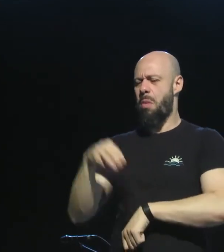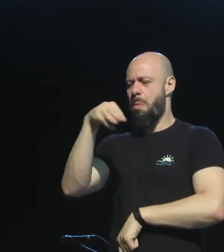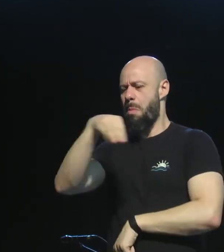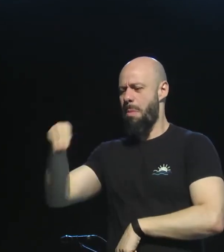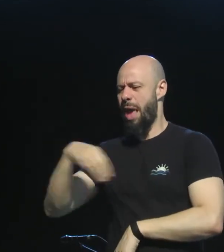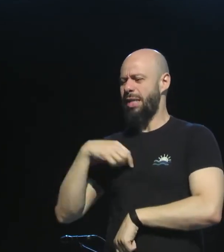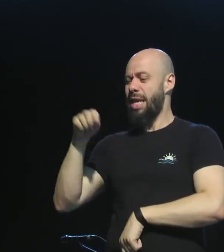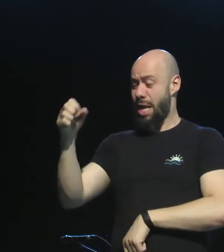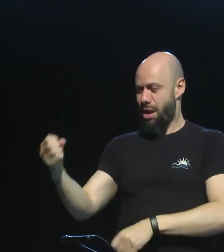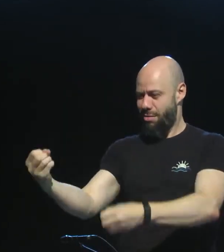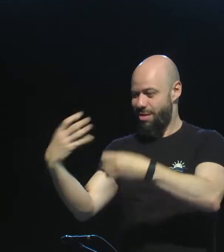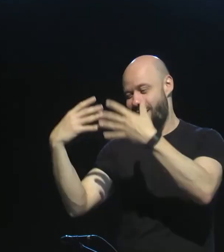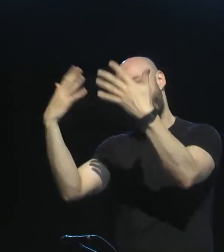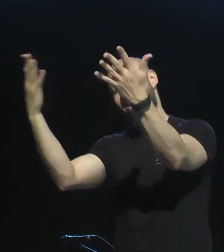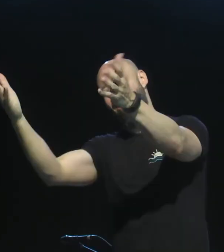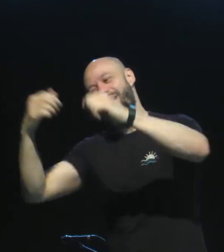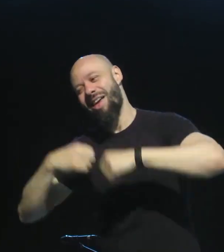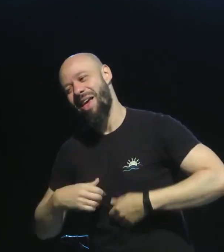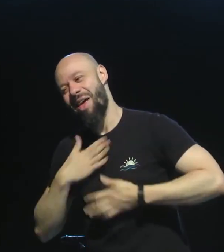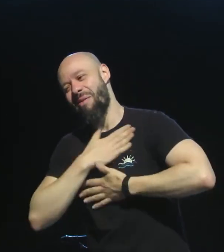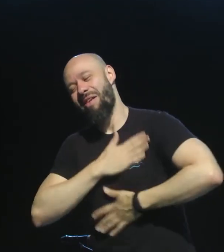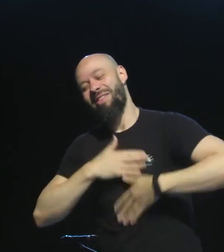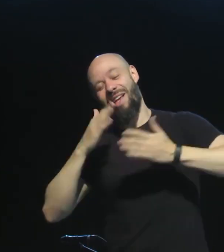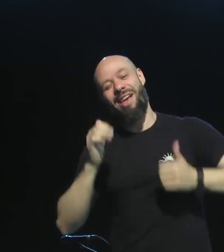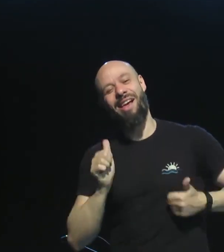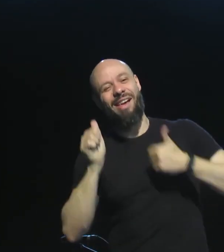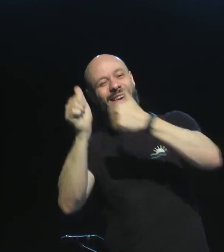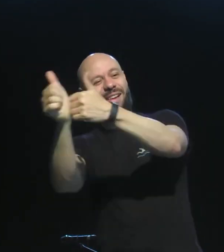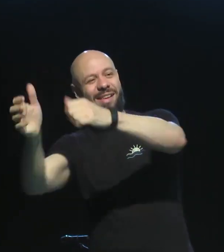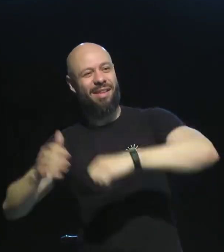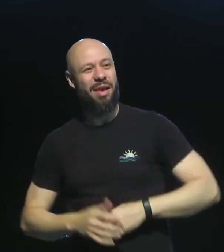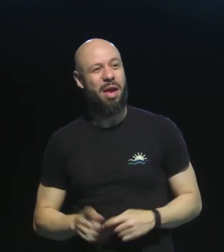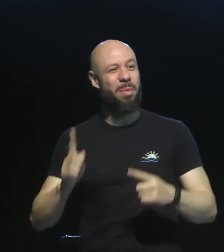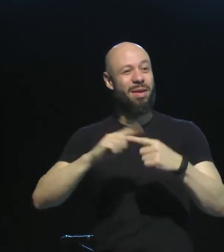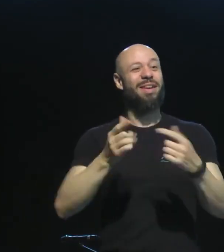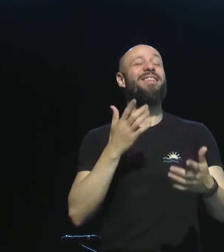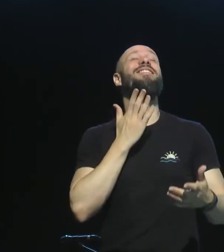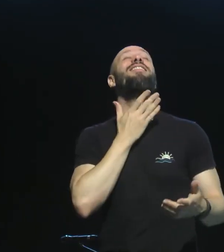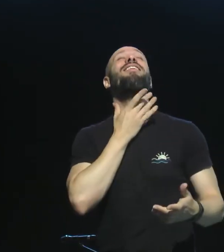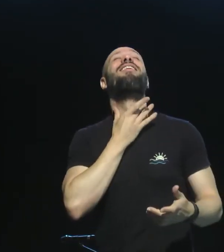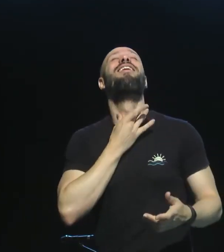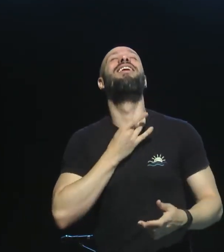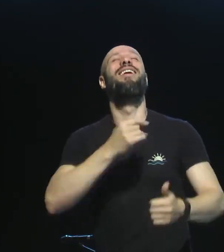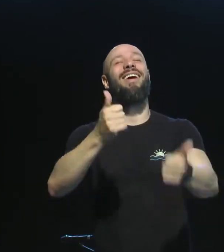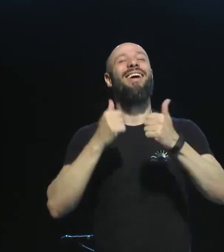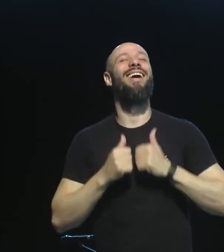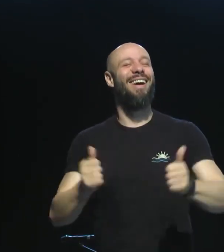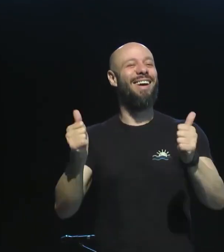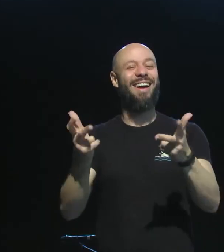simplesmente lhes digam apenas aquilo que agrada os seus ouvidos.